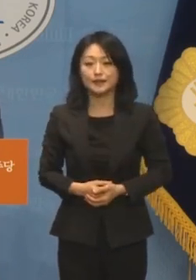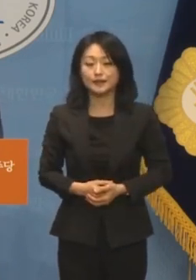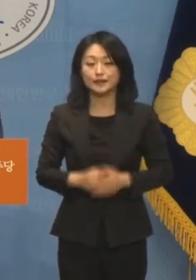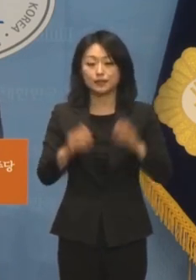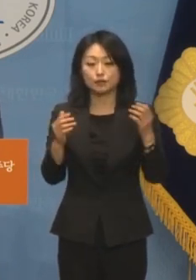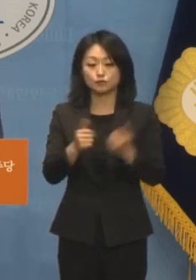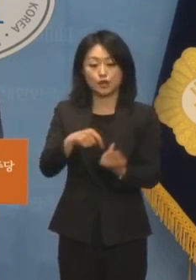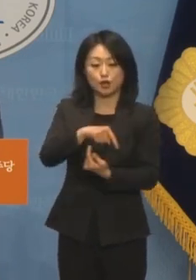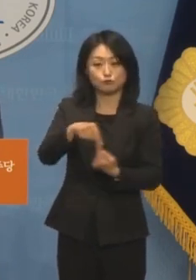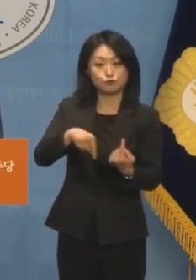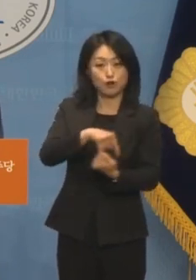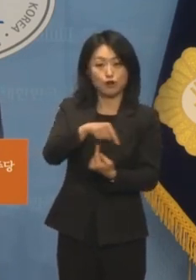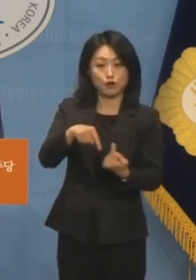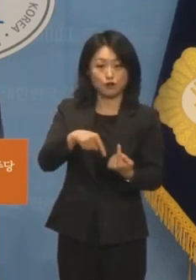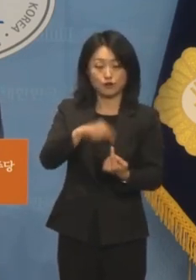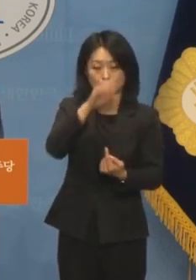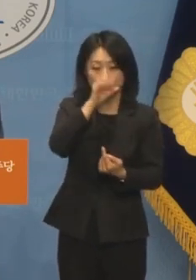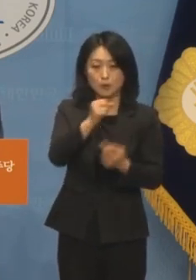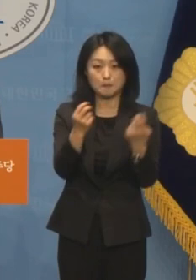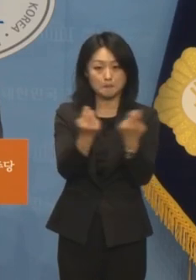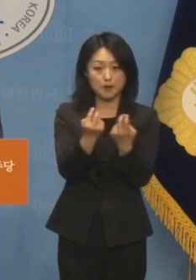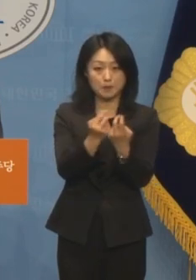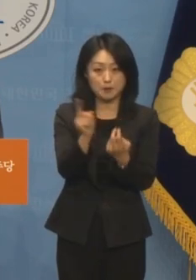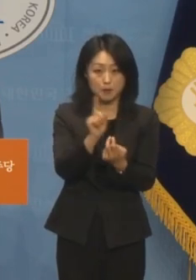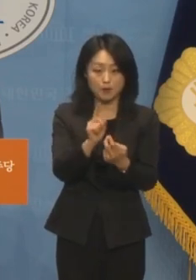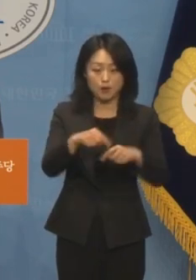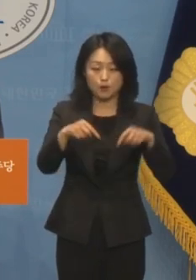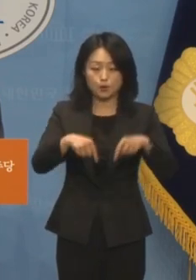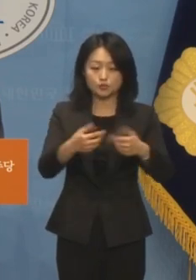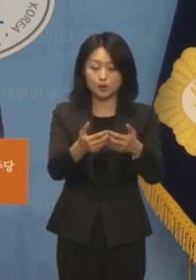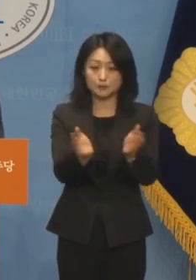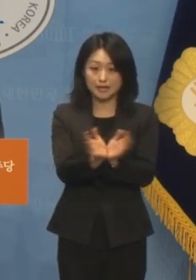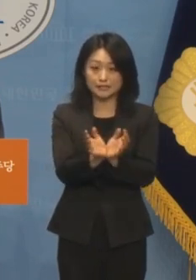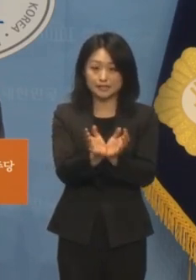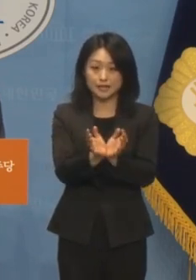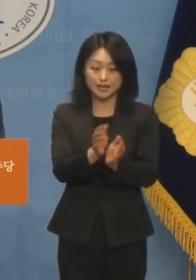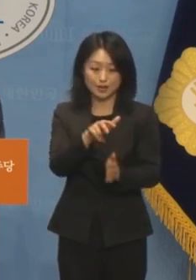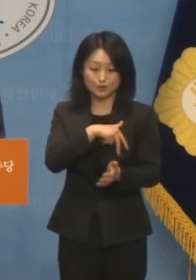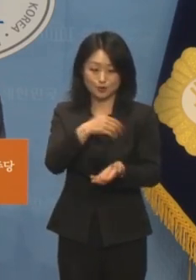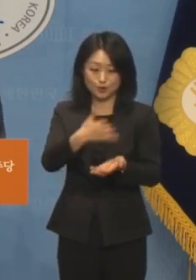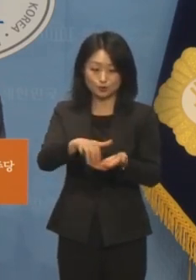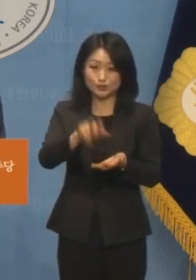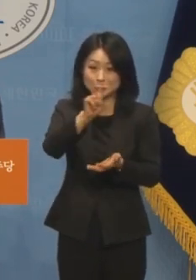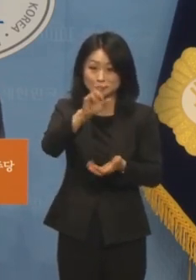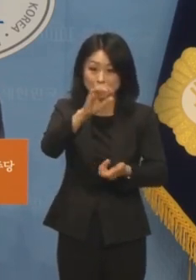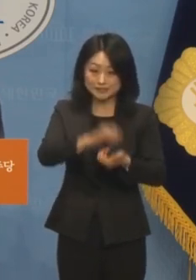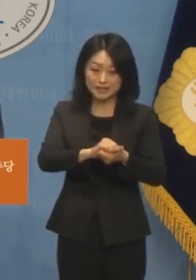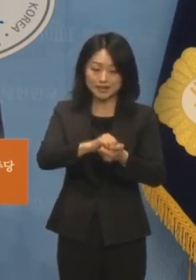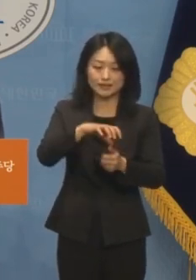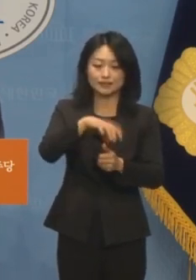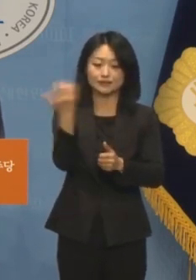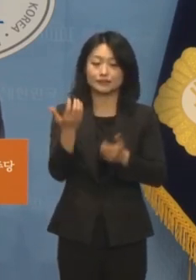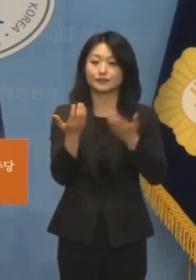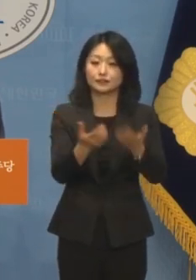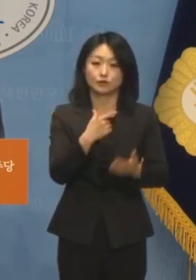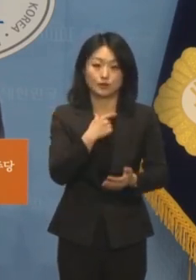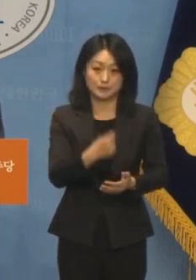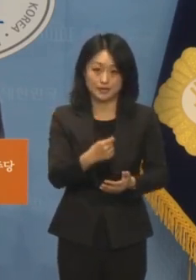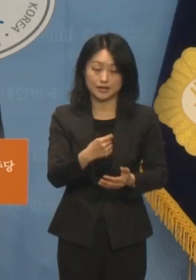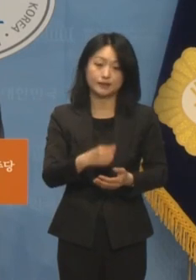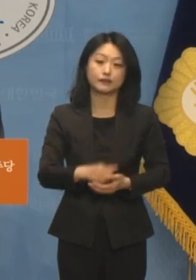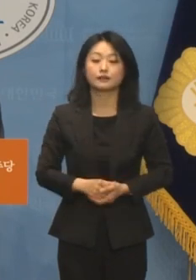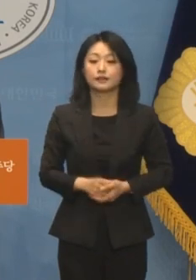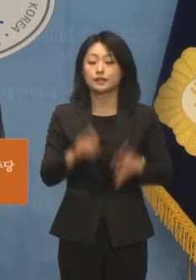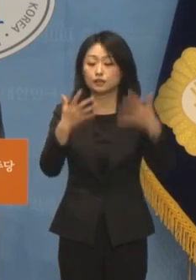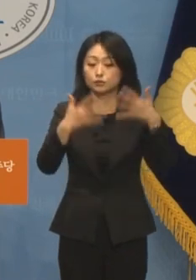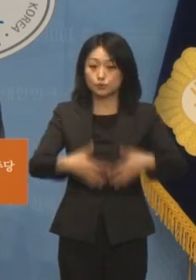국회 운영의 합리화를 위해서 교섭단체 구성 요건 완화에도 힘쓰겠습니다. 교섭단체 구성